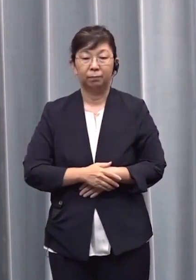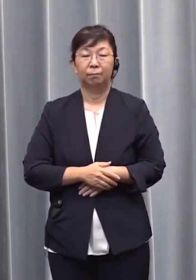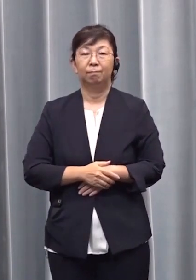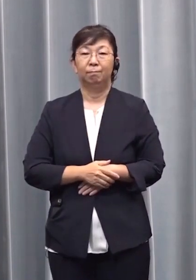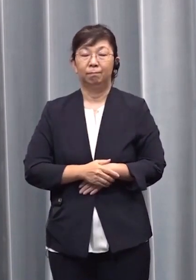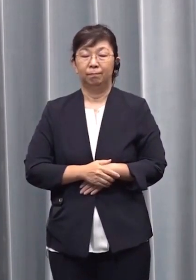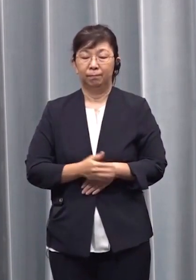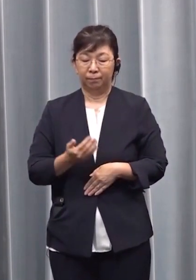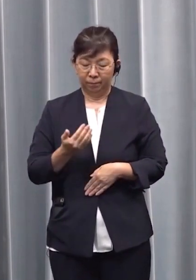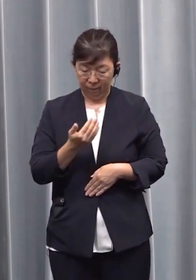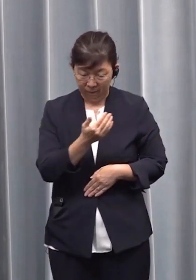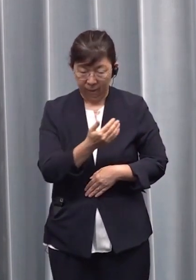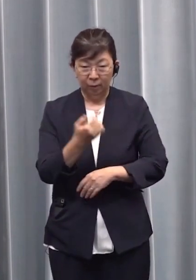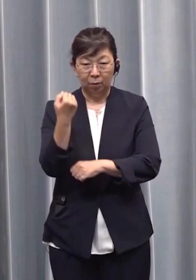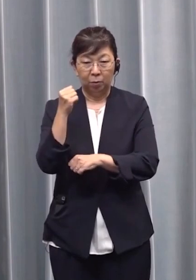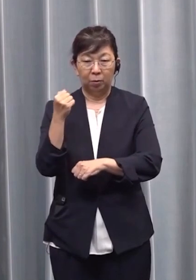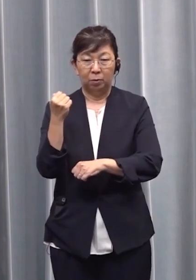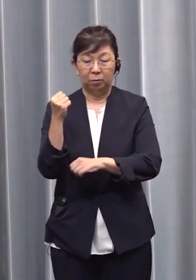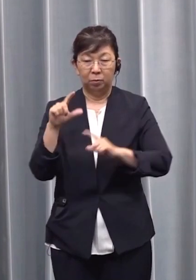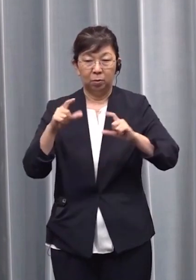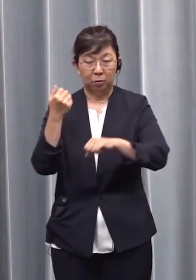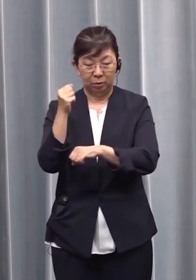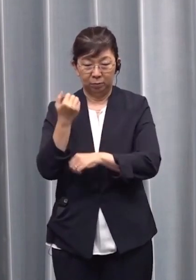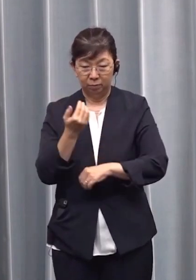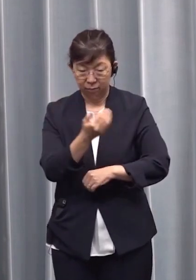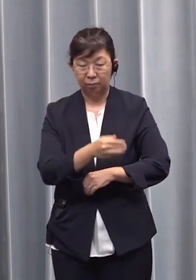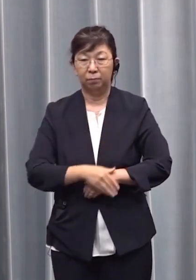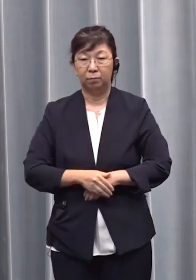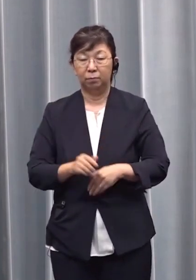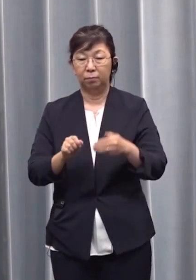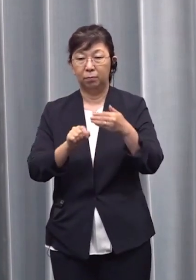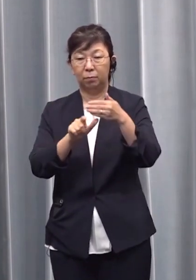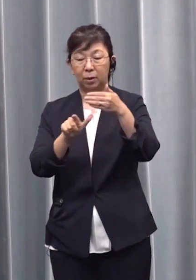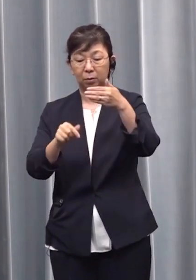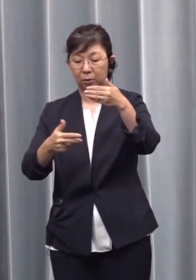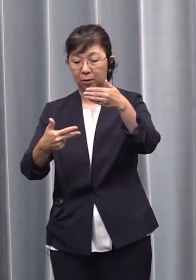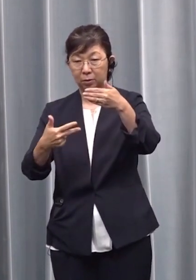関連で東京望月です。この7日の発表の、